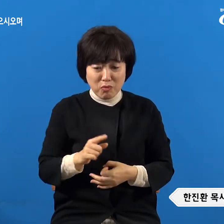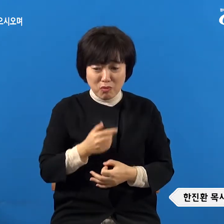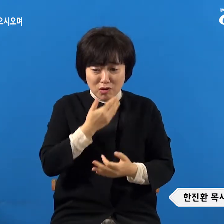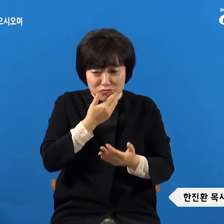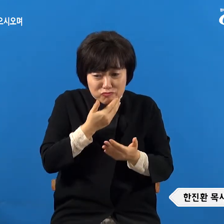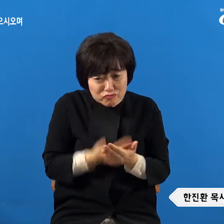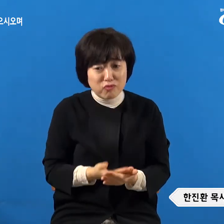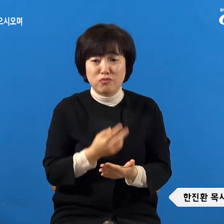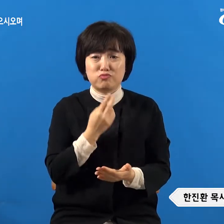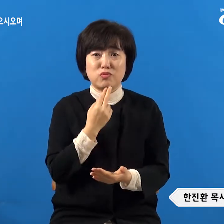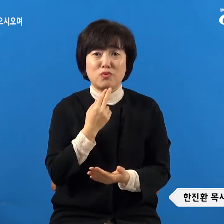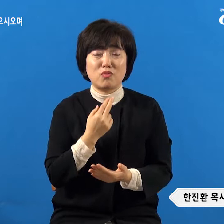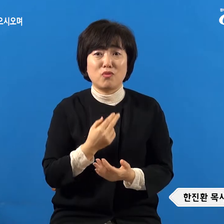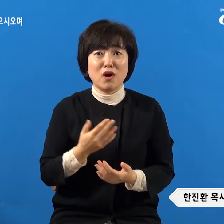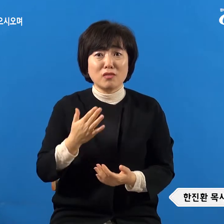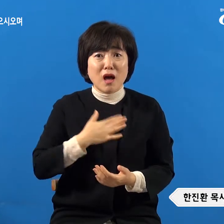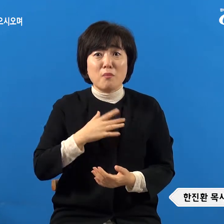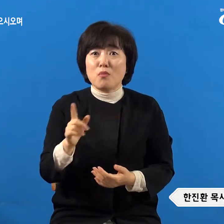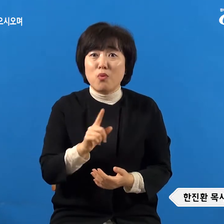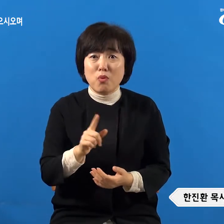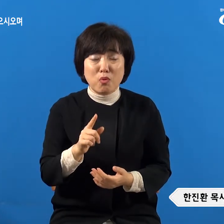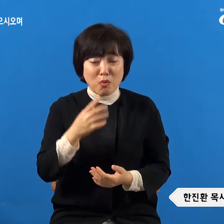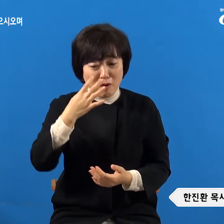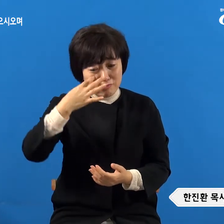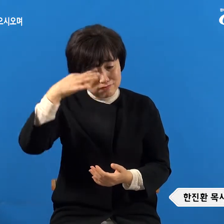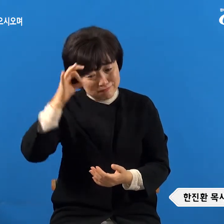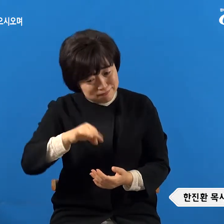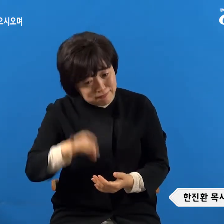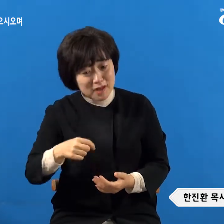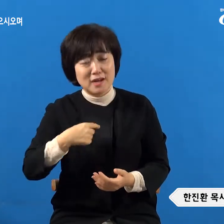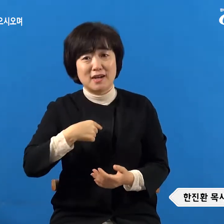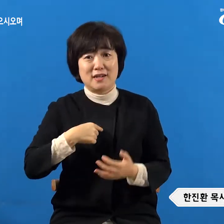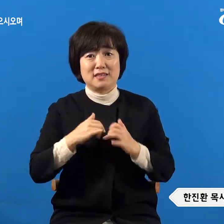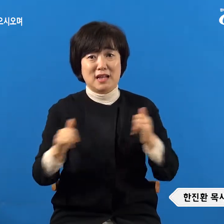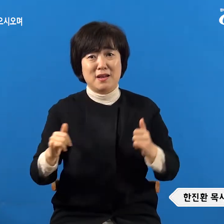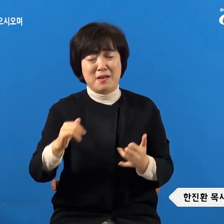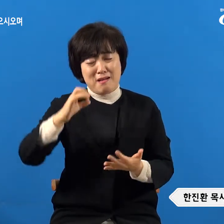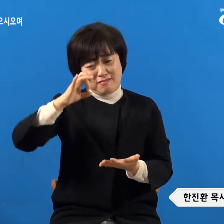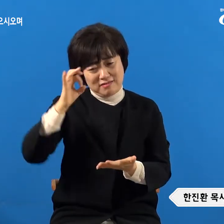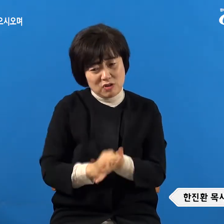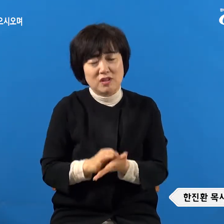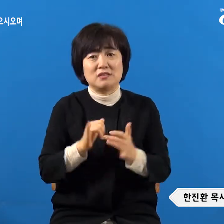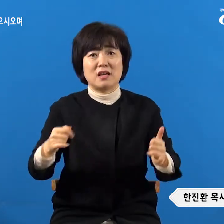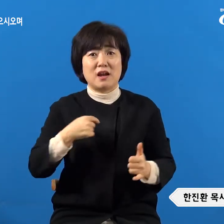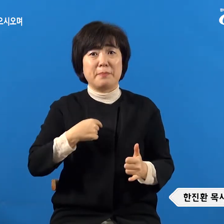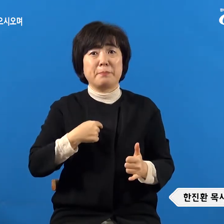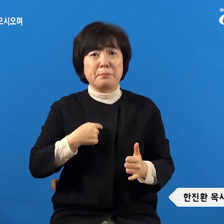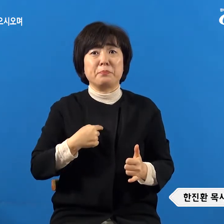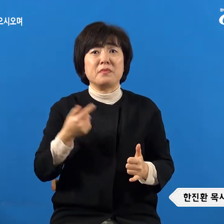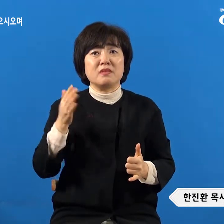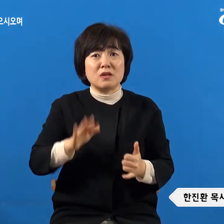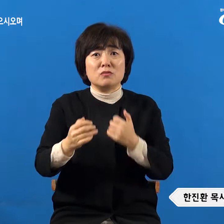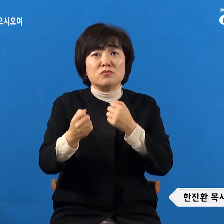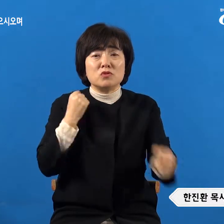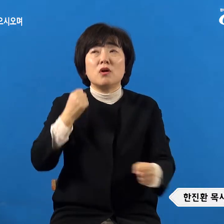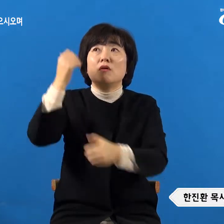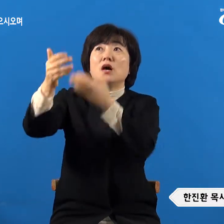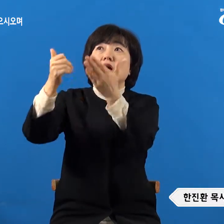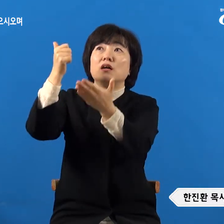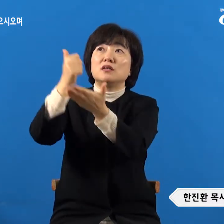귀한 존재라고, 나에게 무슨 보잘것이 있다고 하나님 그 사랑을 베푸셨습니까?